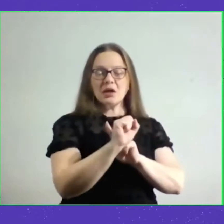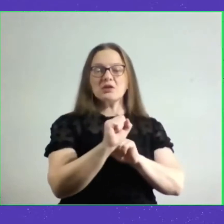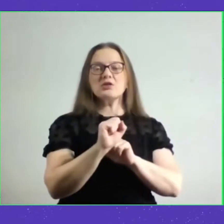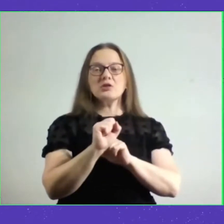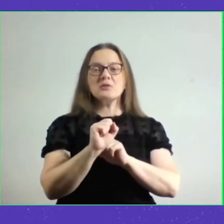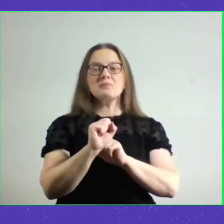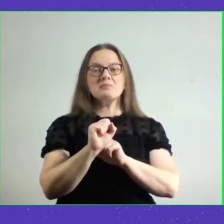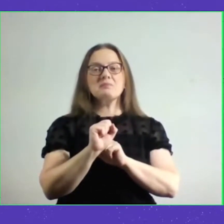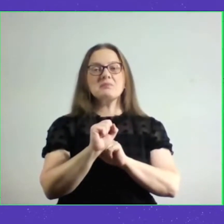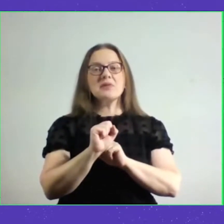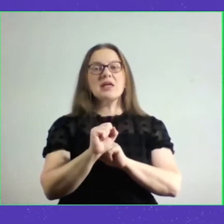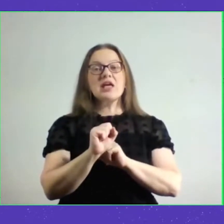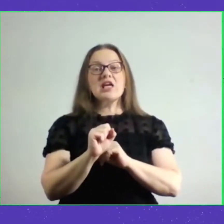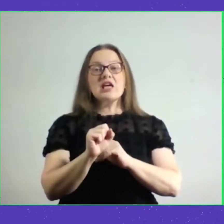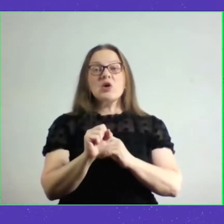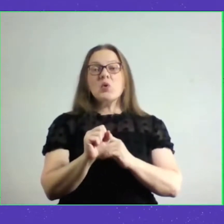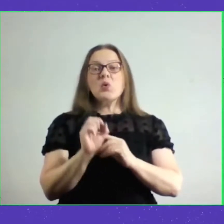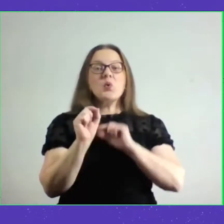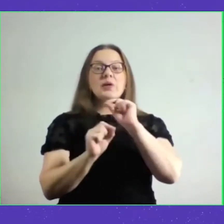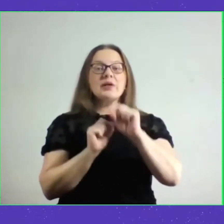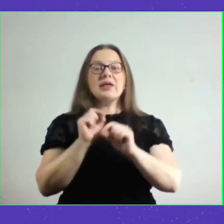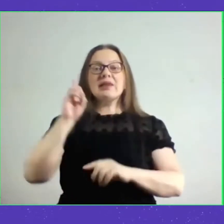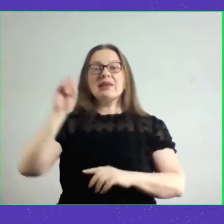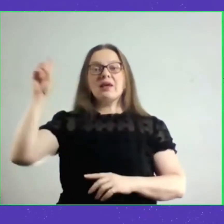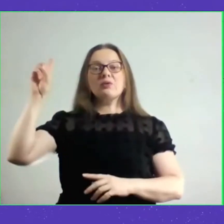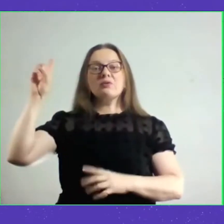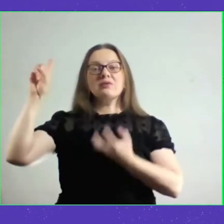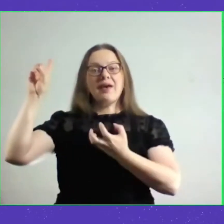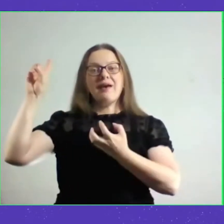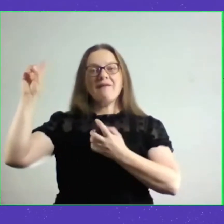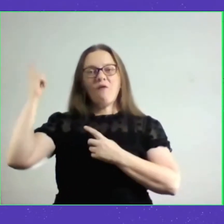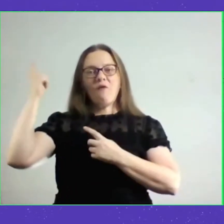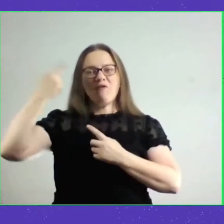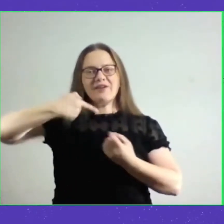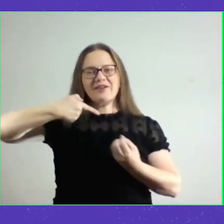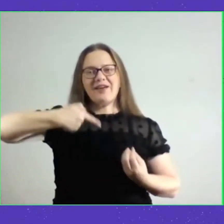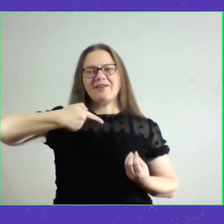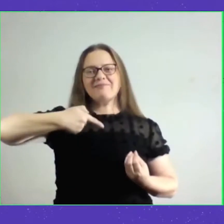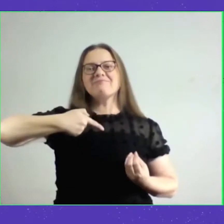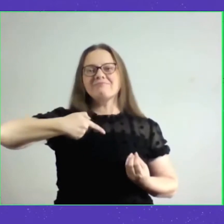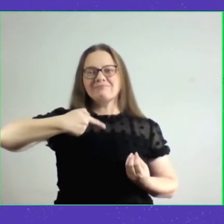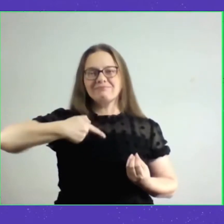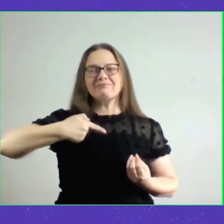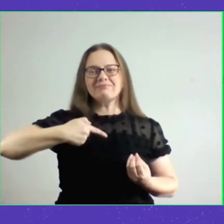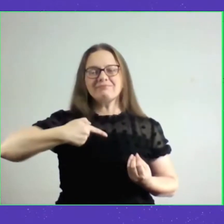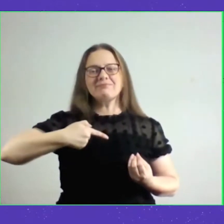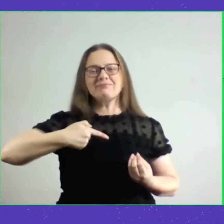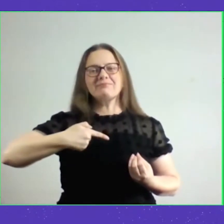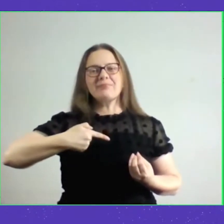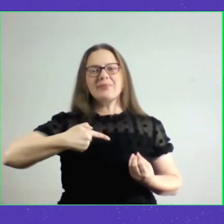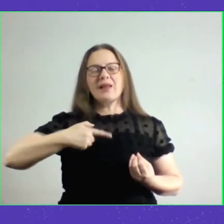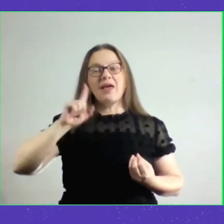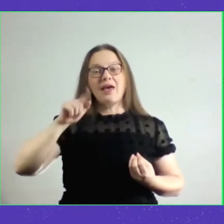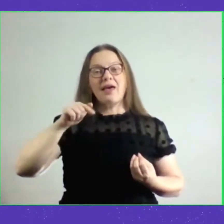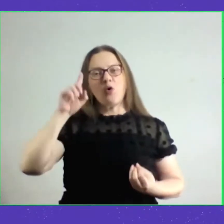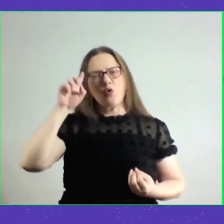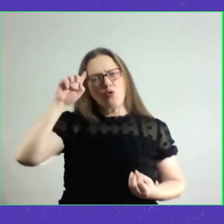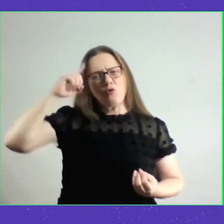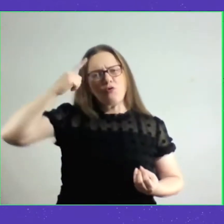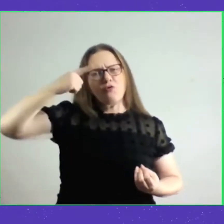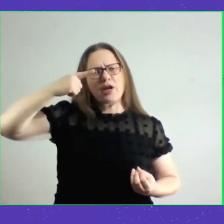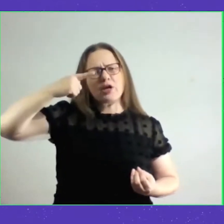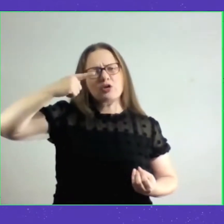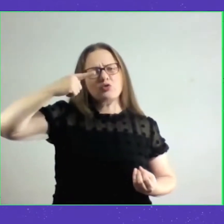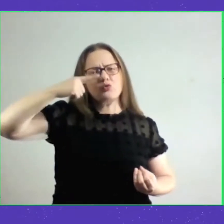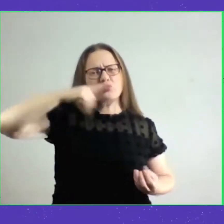vida e na sua vida Ele governa. Então o Evangelho do Reino é isso, o governo de Deus aqui na terra, sendo